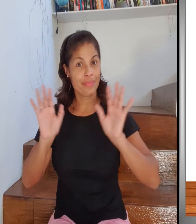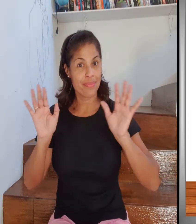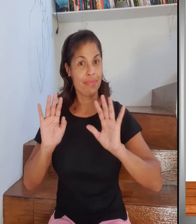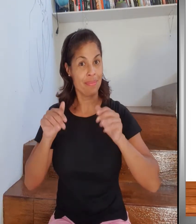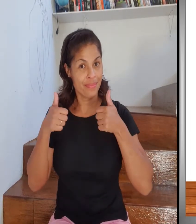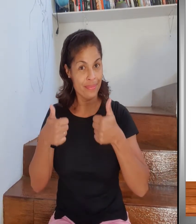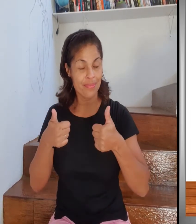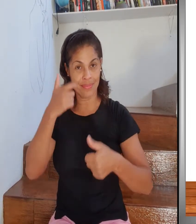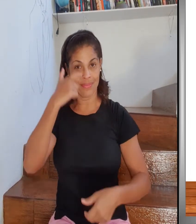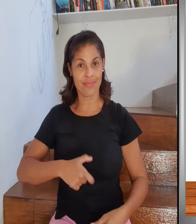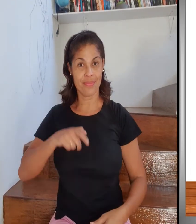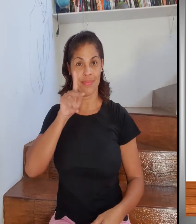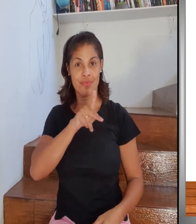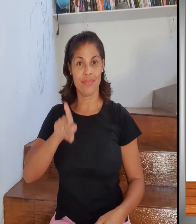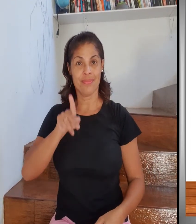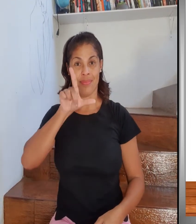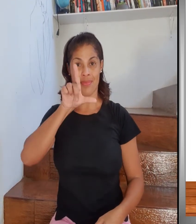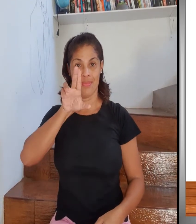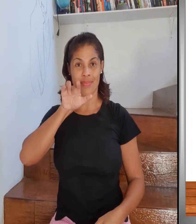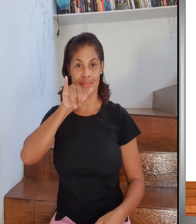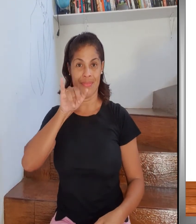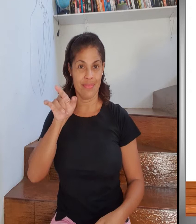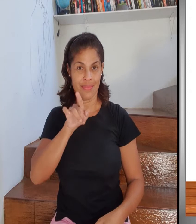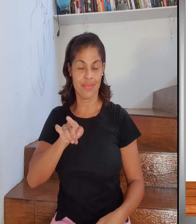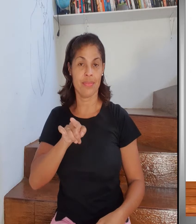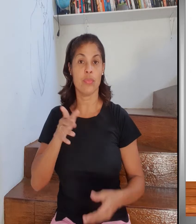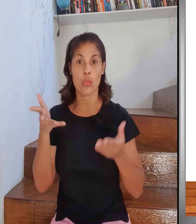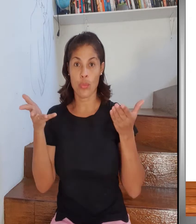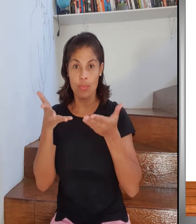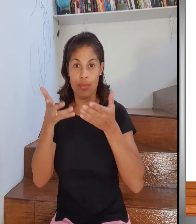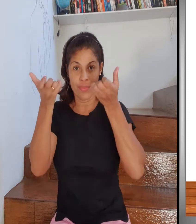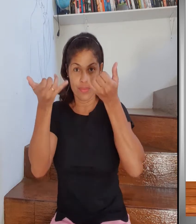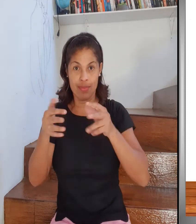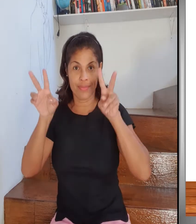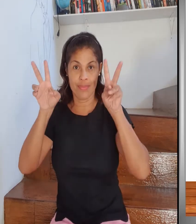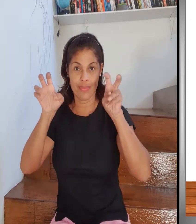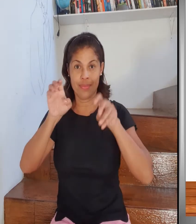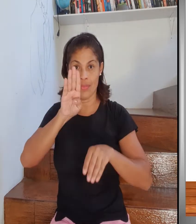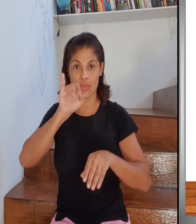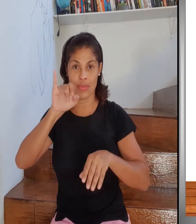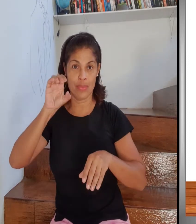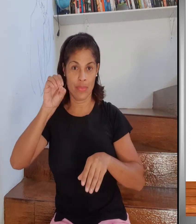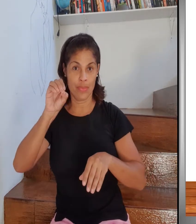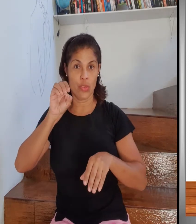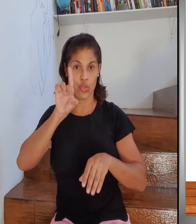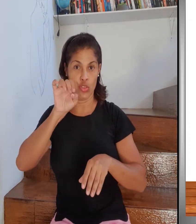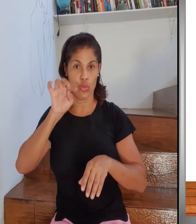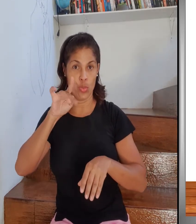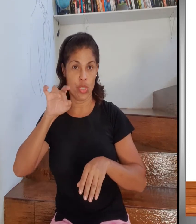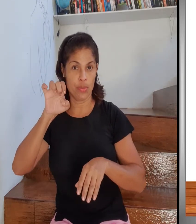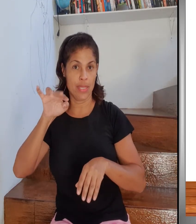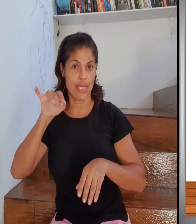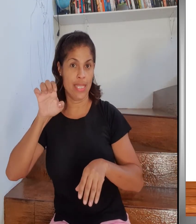Olá, pessoal. Eu sou o professor Luiz Amarante e hoje nós vamos falar sobre a biodisponibilidade